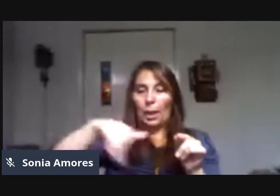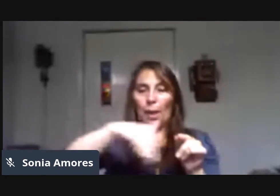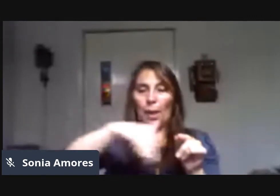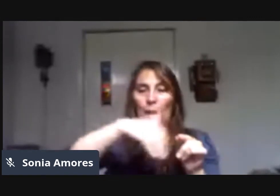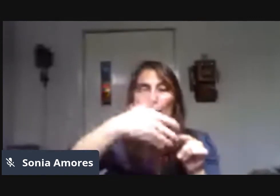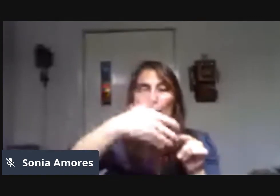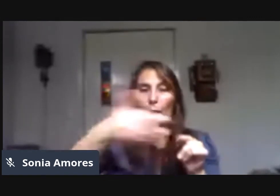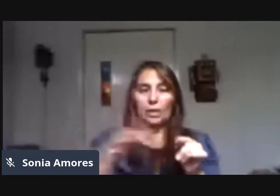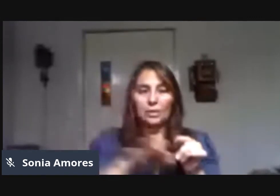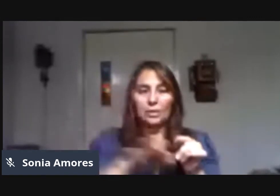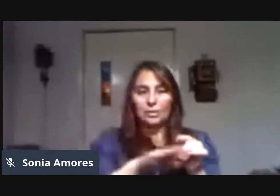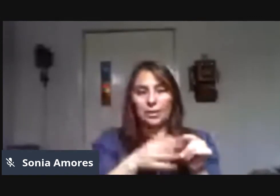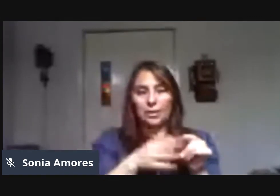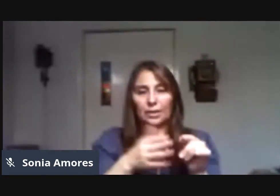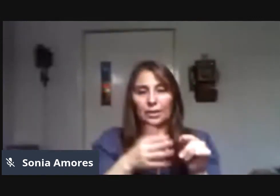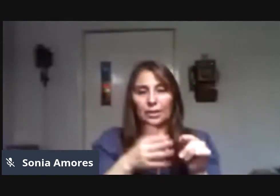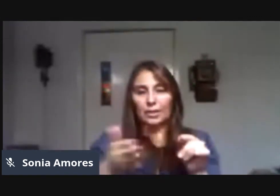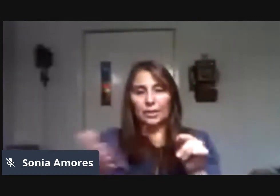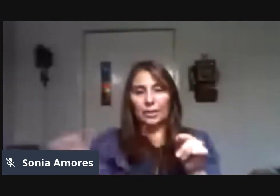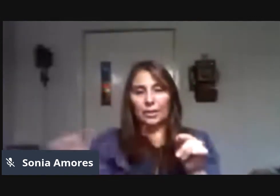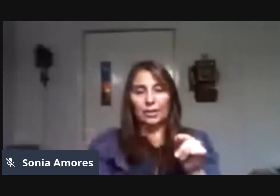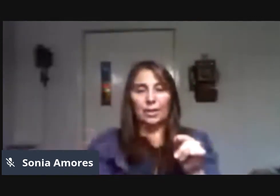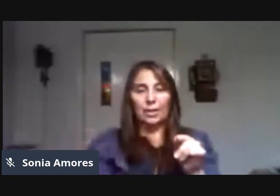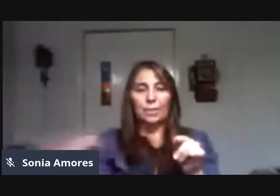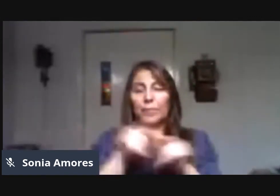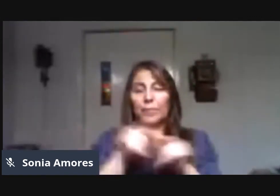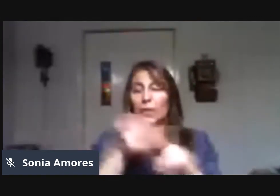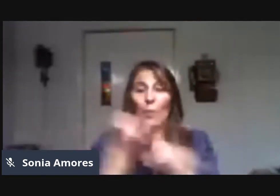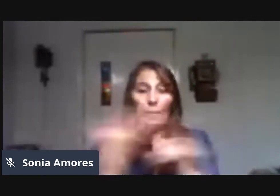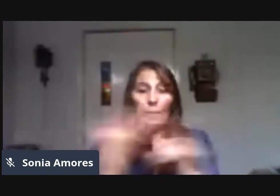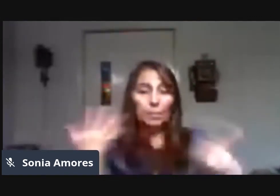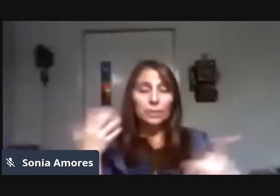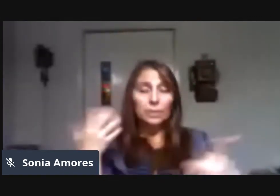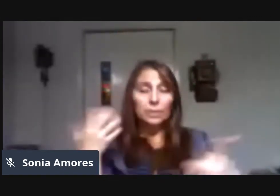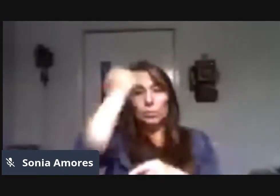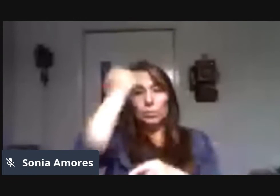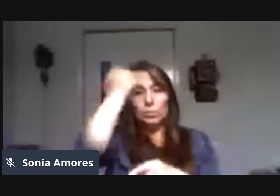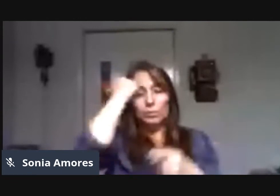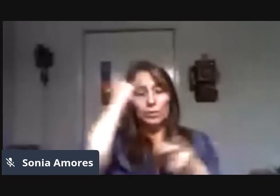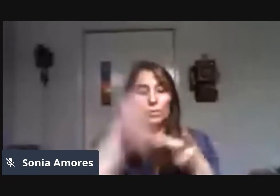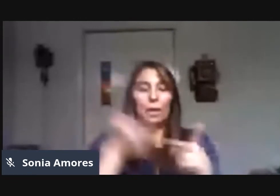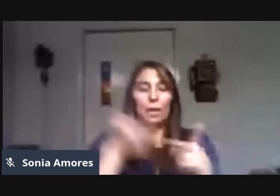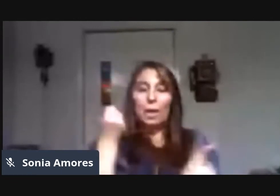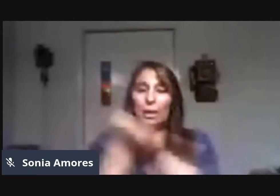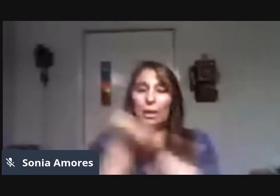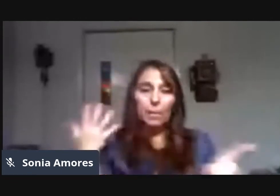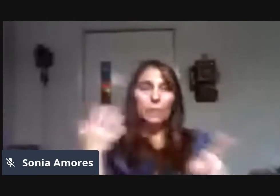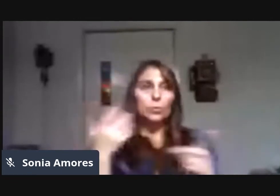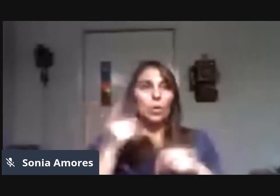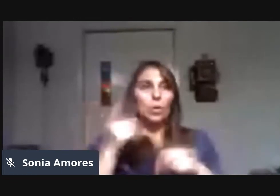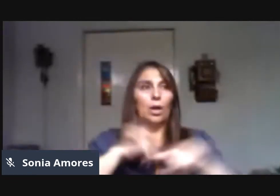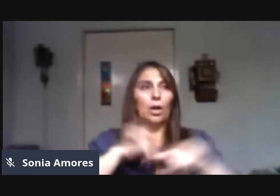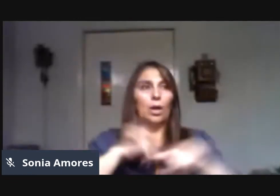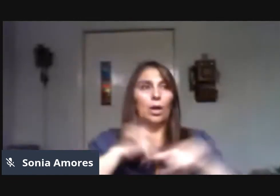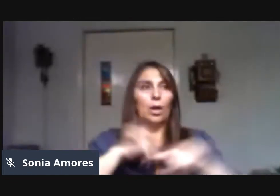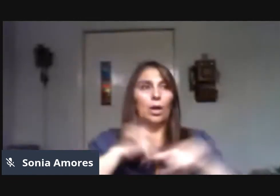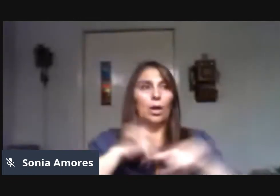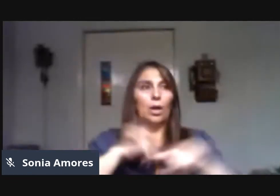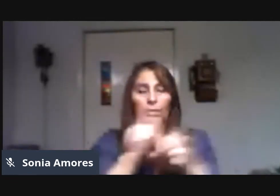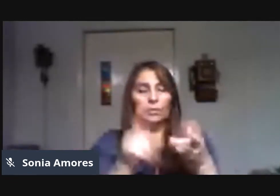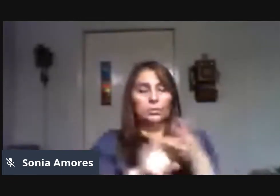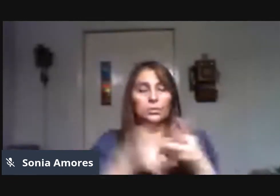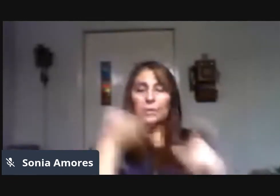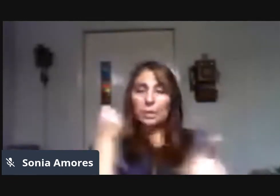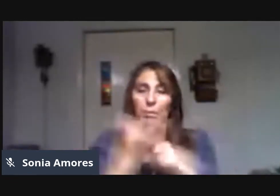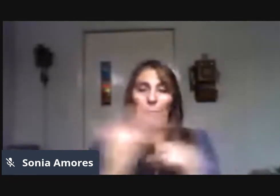¿sí? Y esto va a tener impacto en los maestros, va a tener impacto en los trabajadores administrativos, en los trabajadores oficiales,